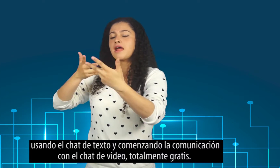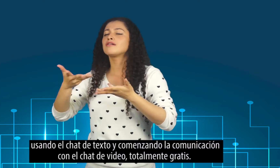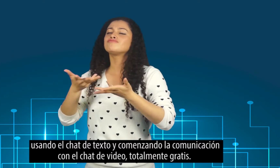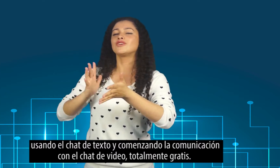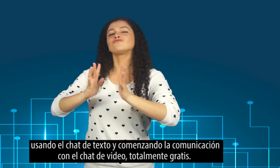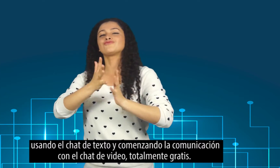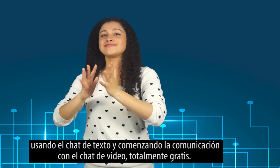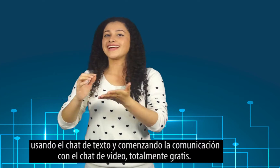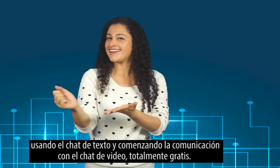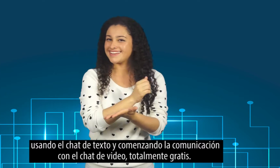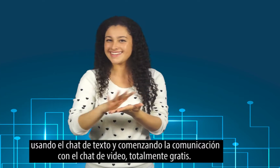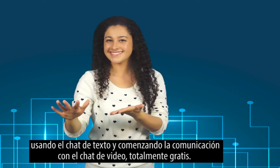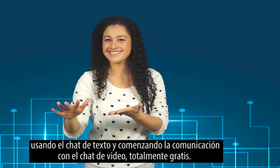video, totalmente gratis.